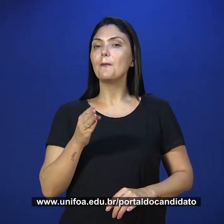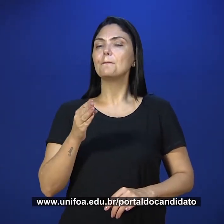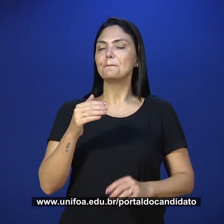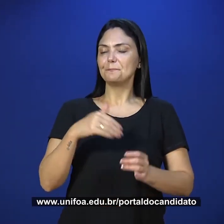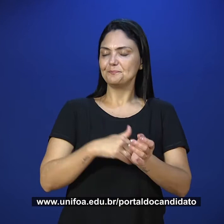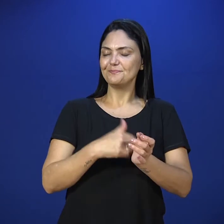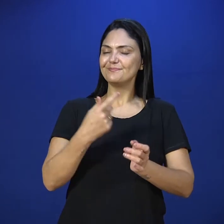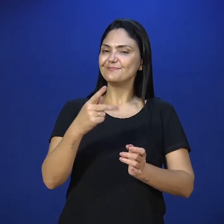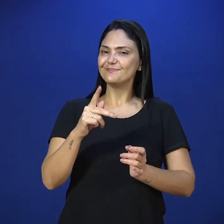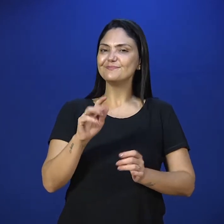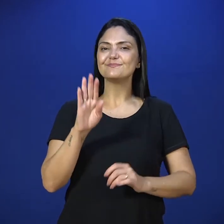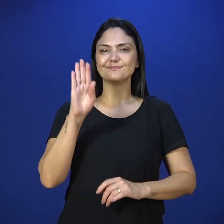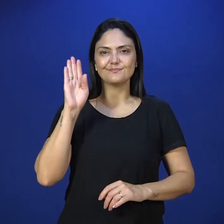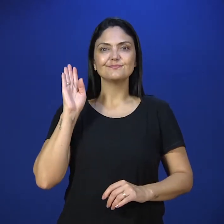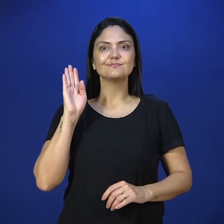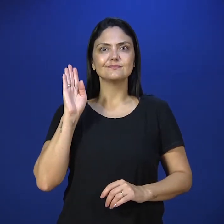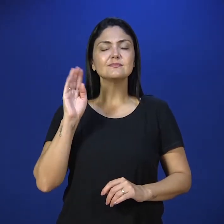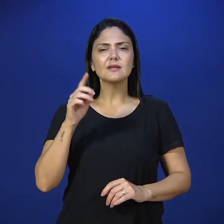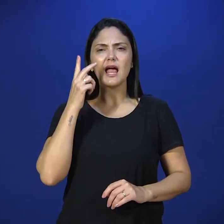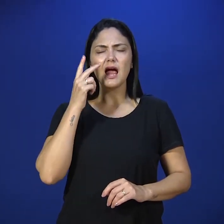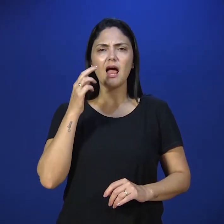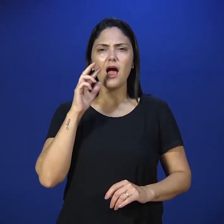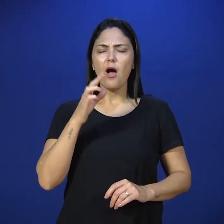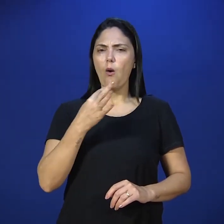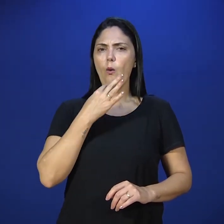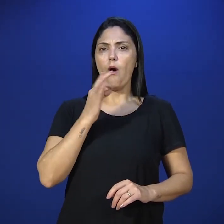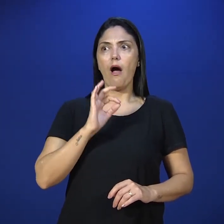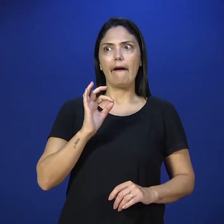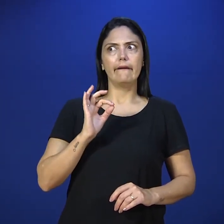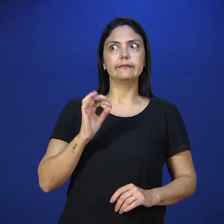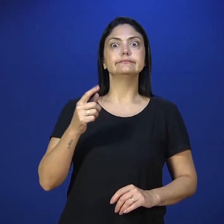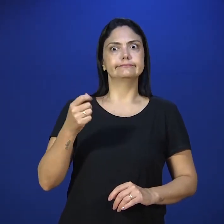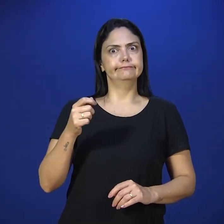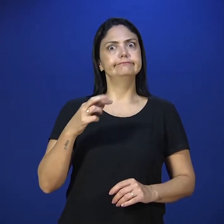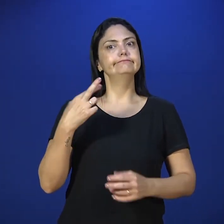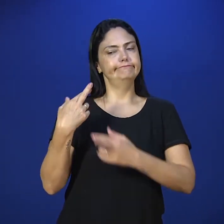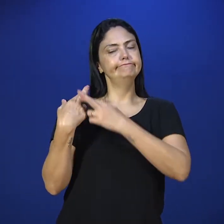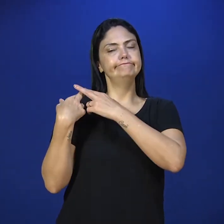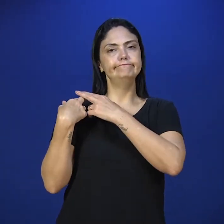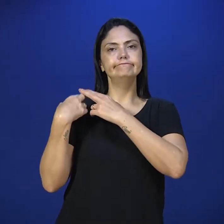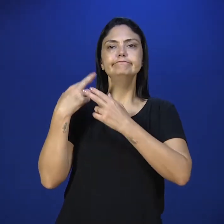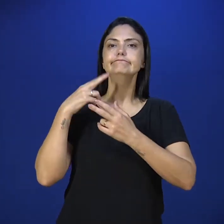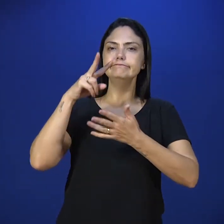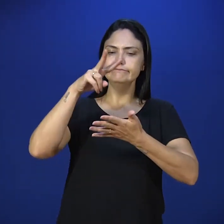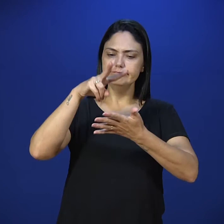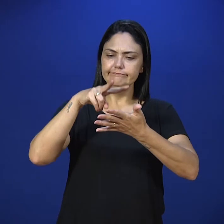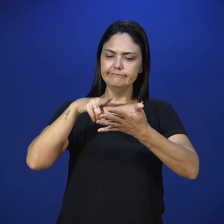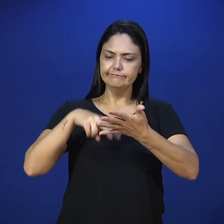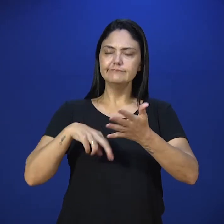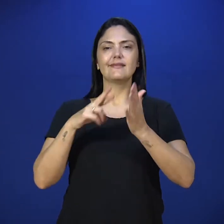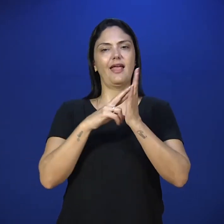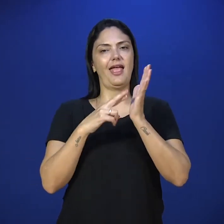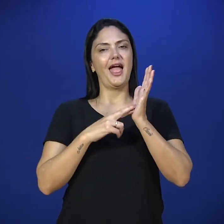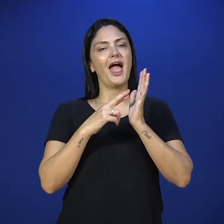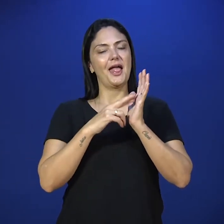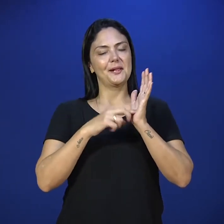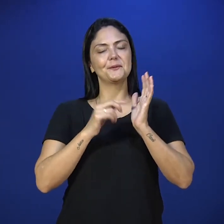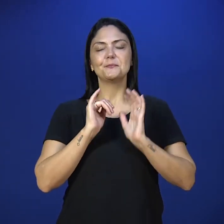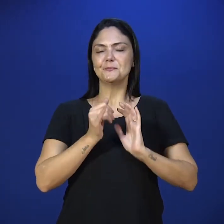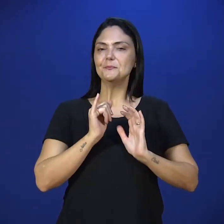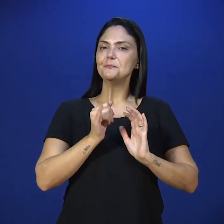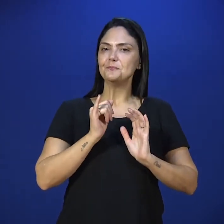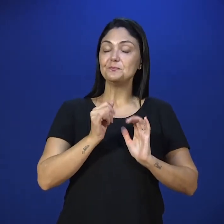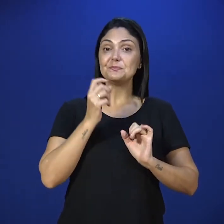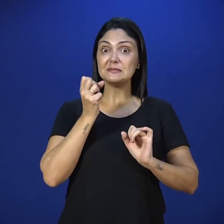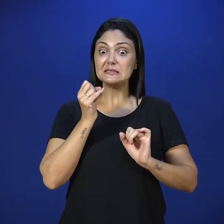www.unifoa.edu.br/portal do candidato, não podendo alegar desconhecimento das regras deste edital. 9. Para fins